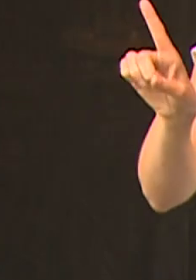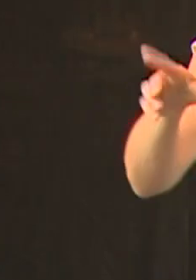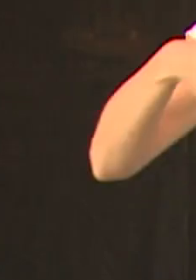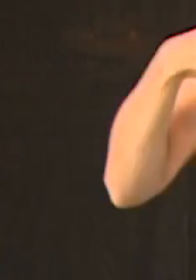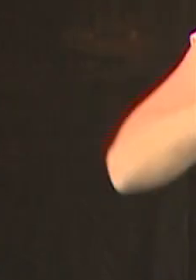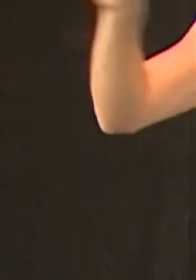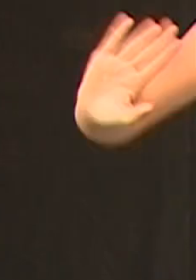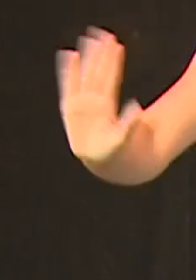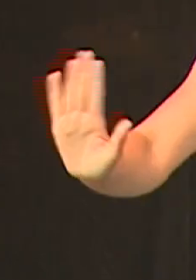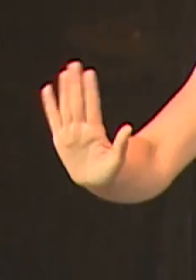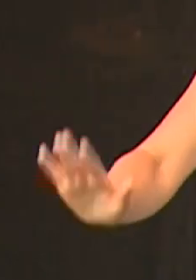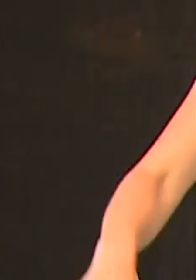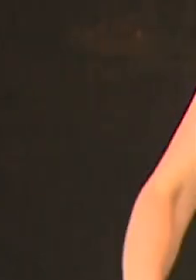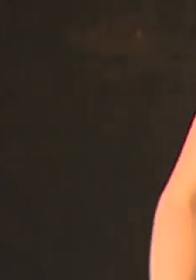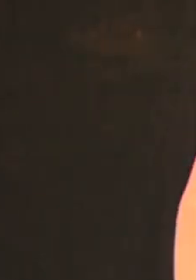heet geen corona.